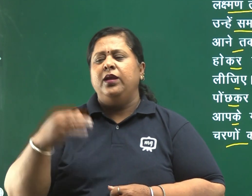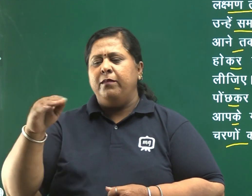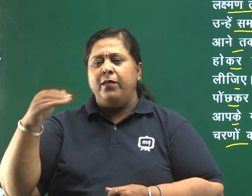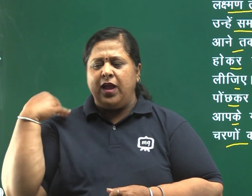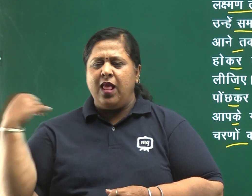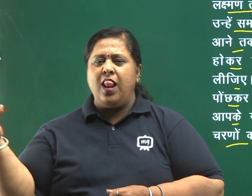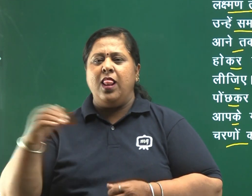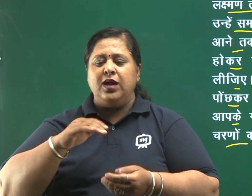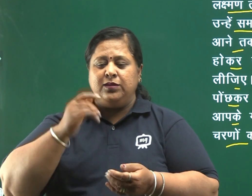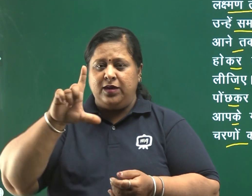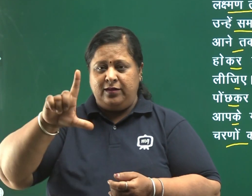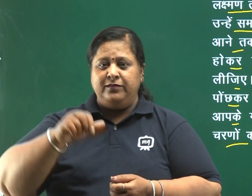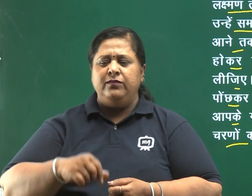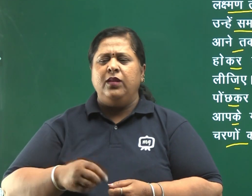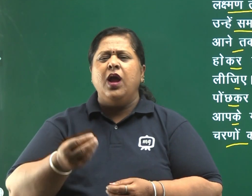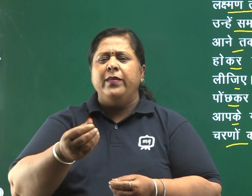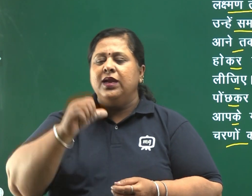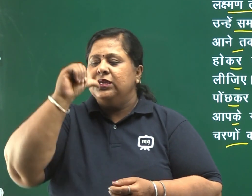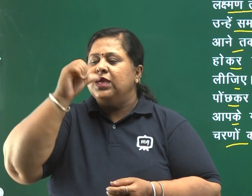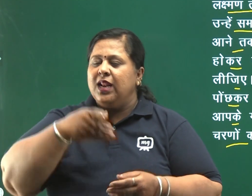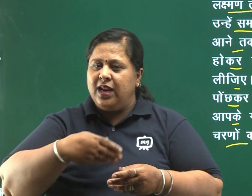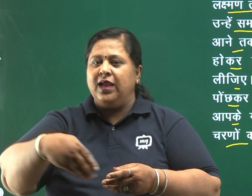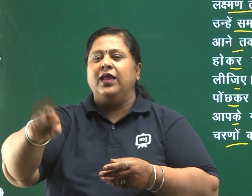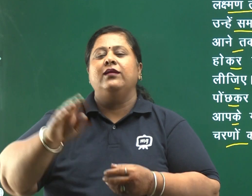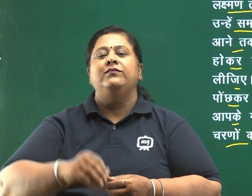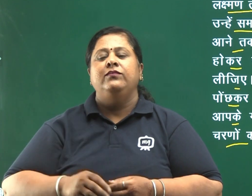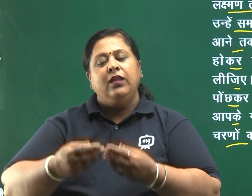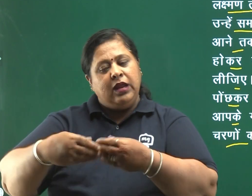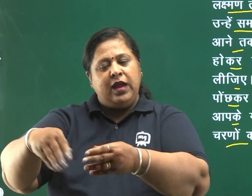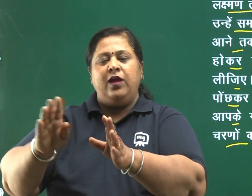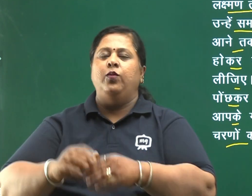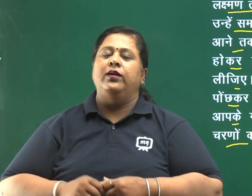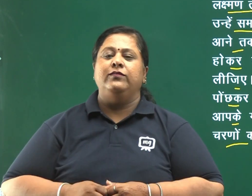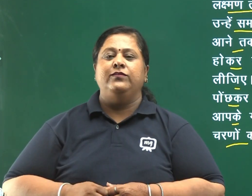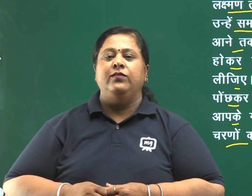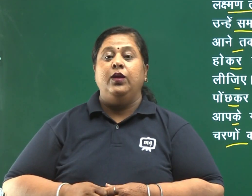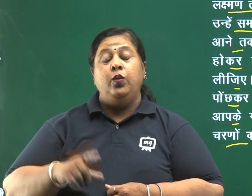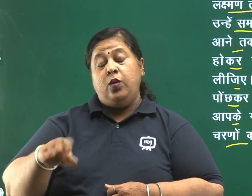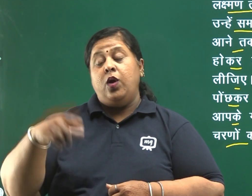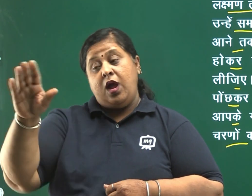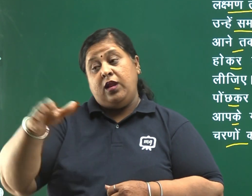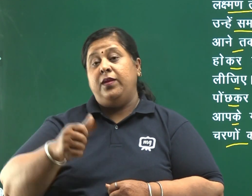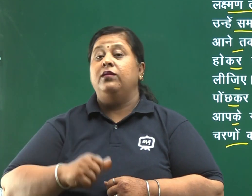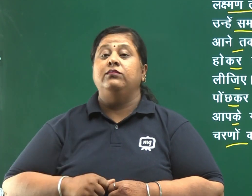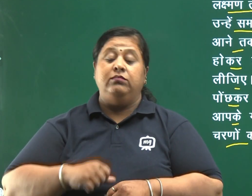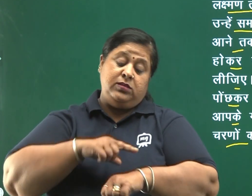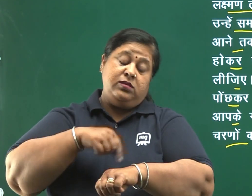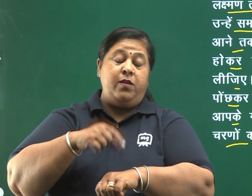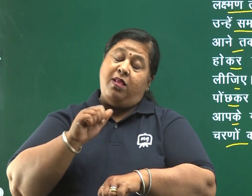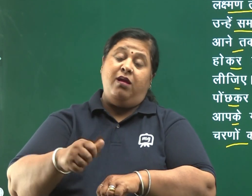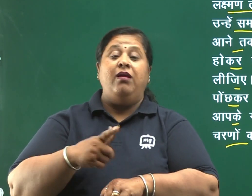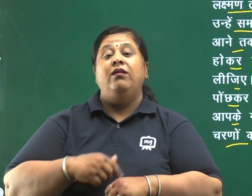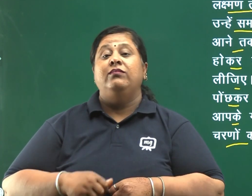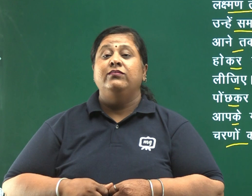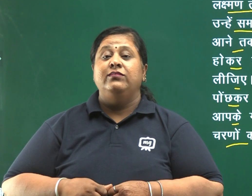लक्ष्मण अभी जल लेने के लिए गए हुए हैं और उनको आने में समय